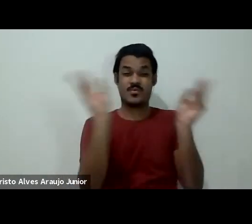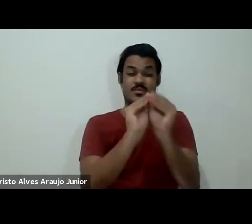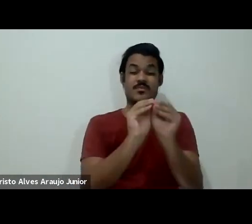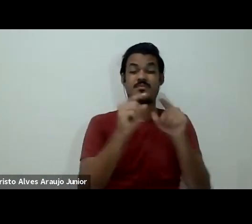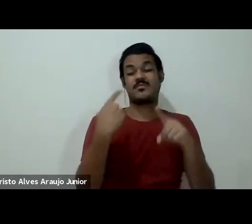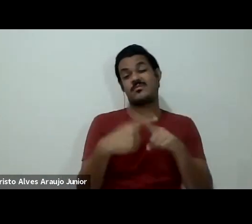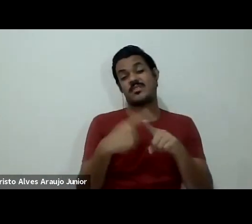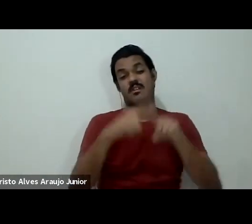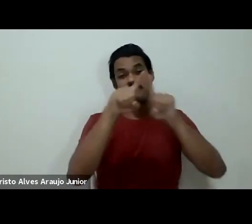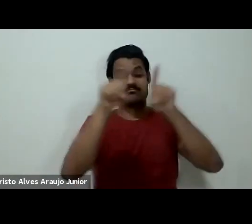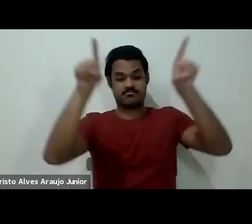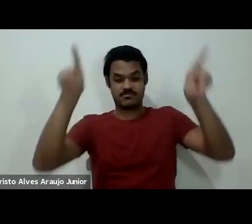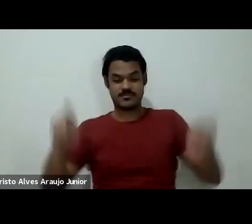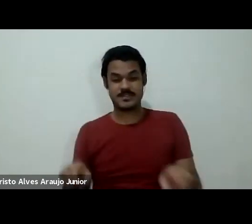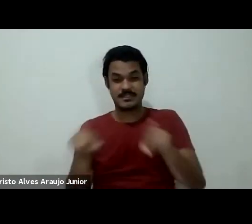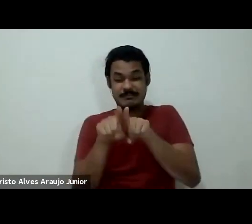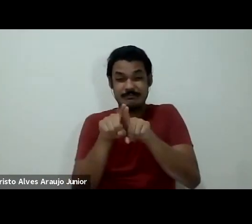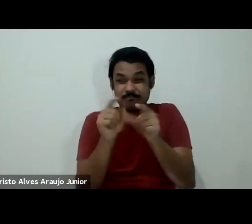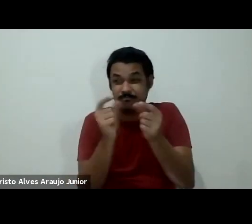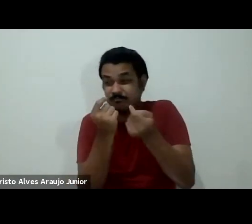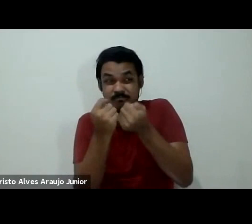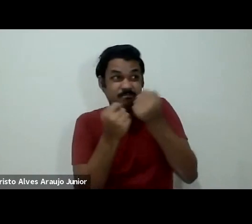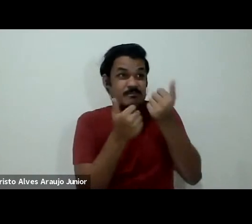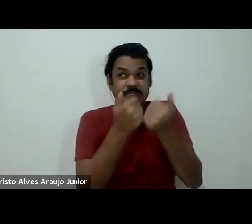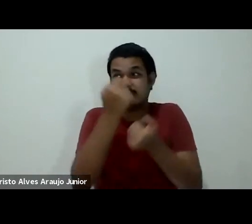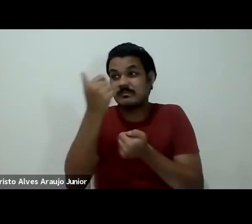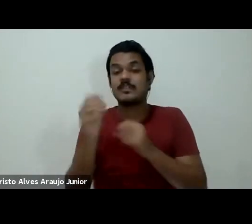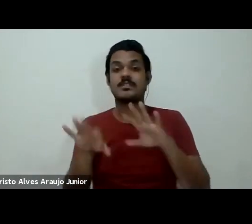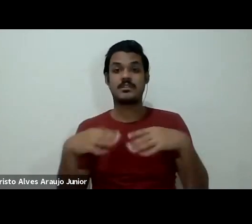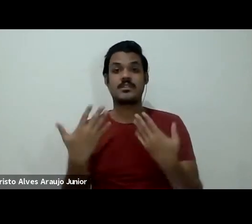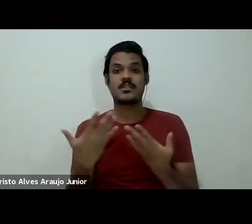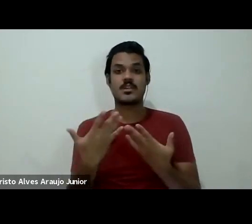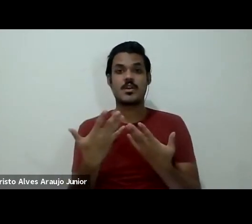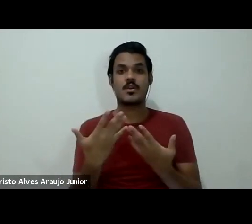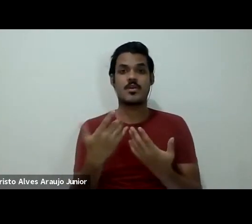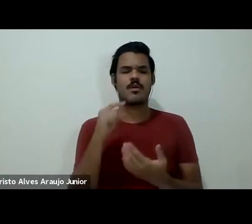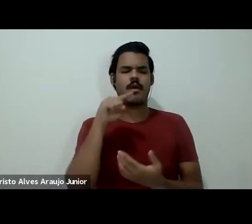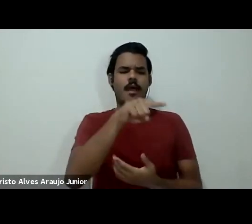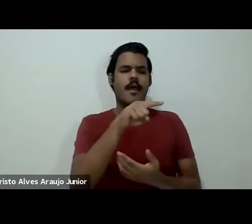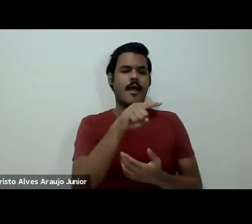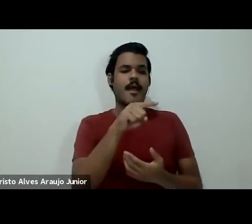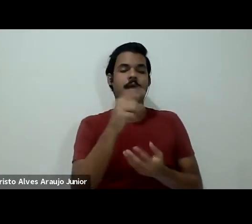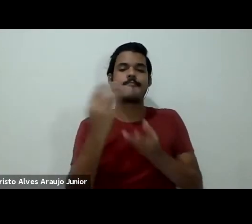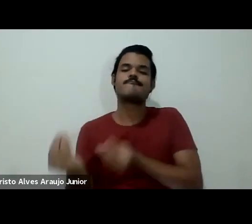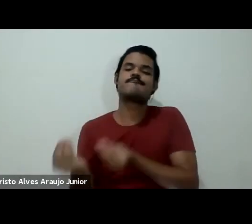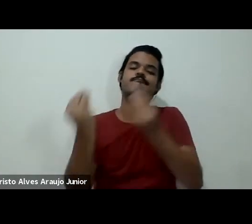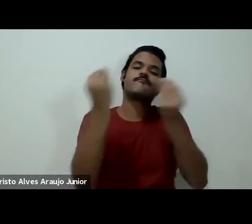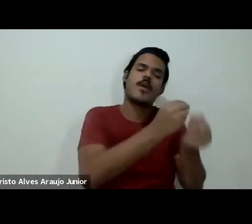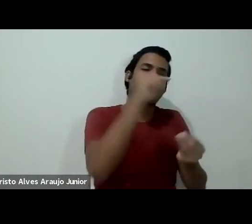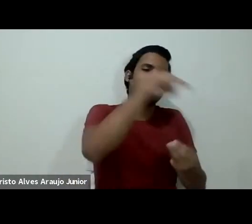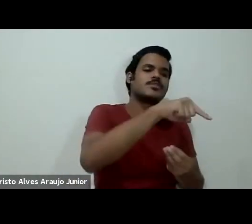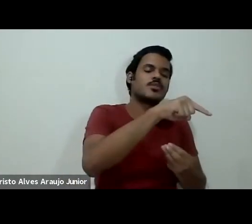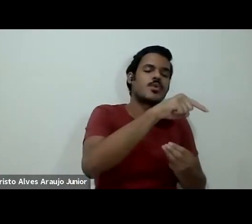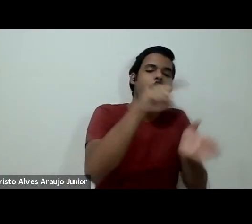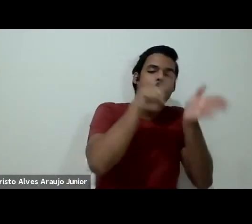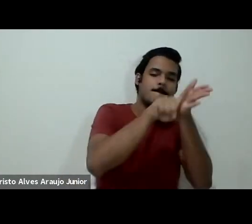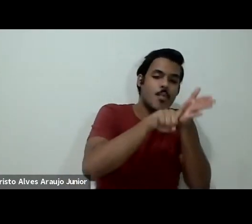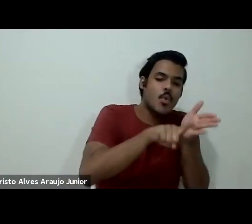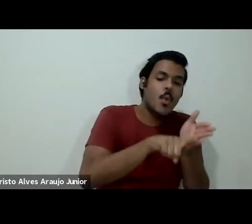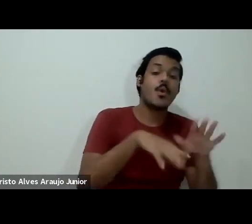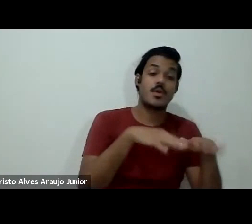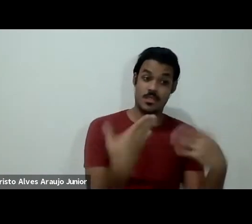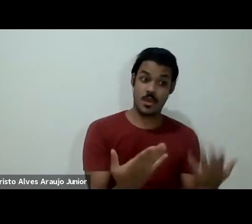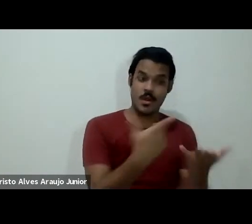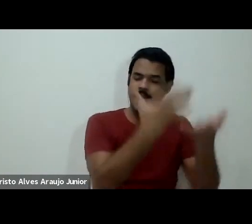curtos, e submetemos ao consultor, que aprovou a nossa proposta, e foi fantástico, que ficou um